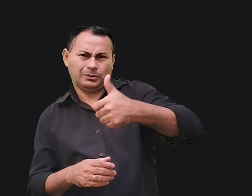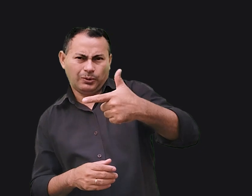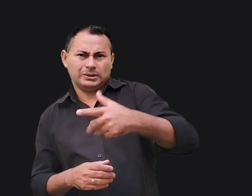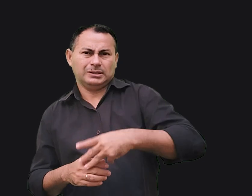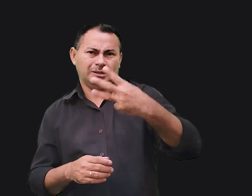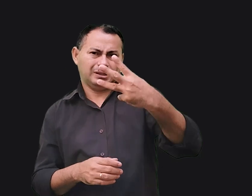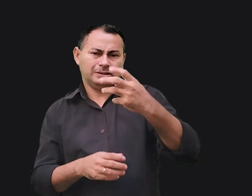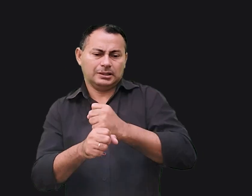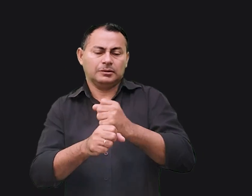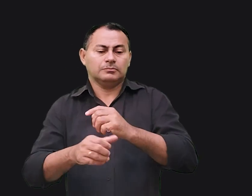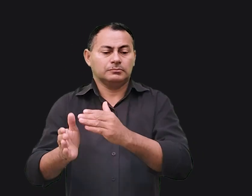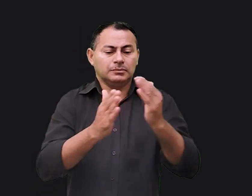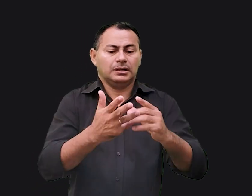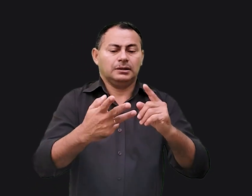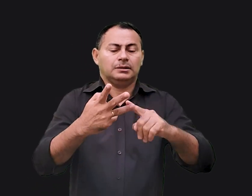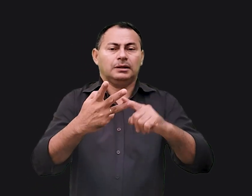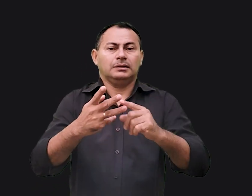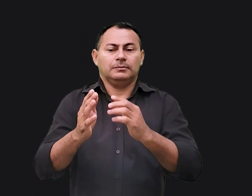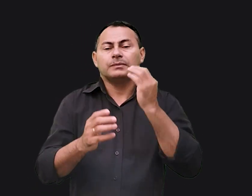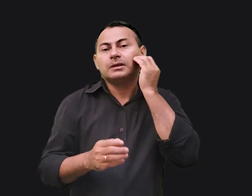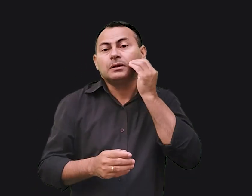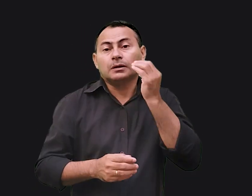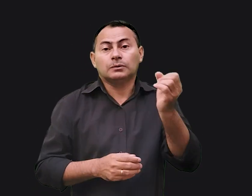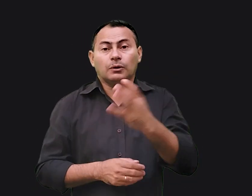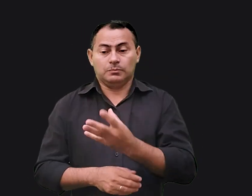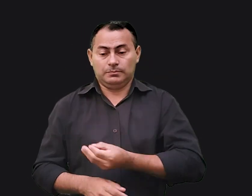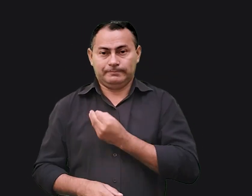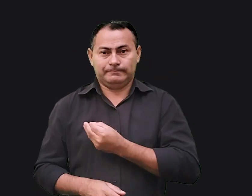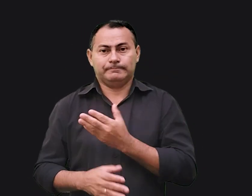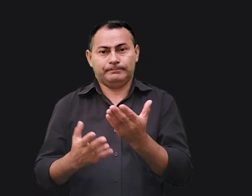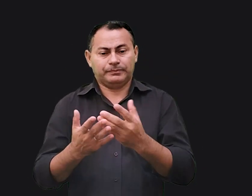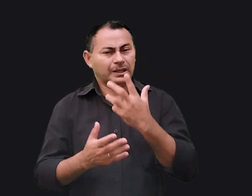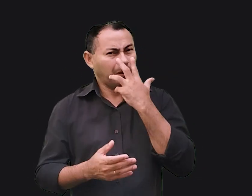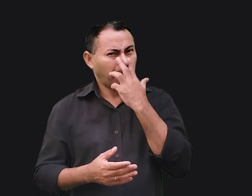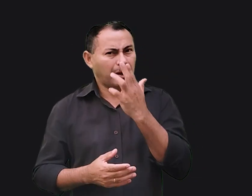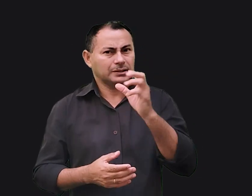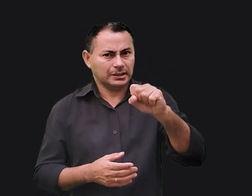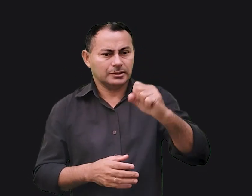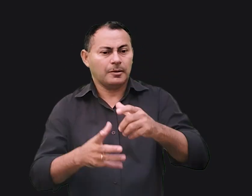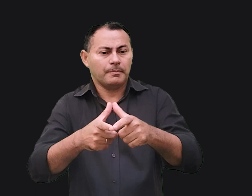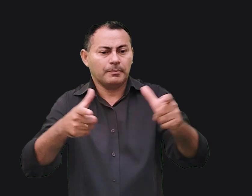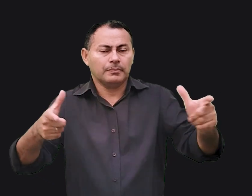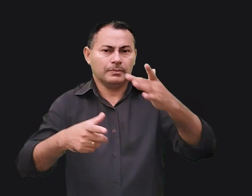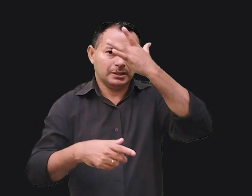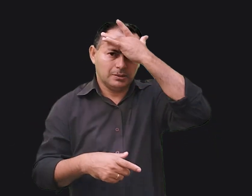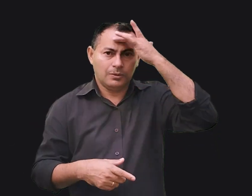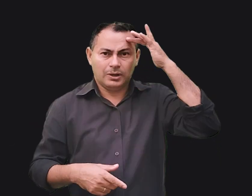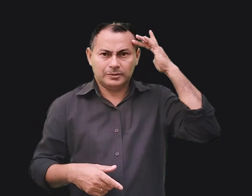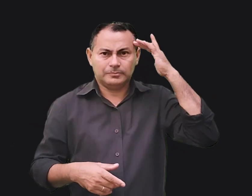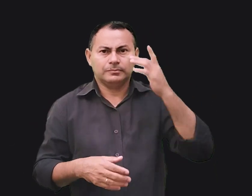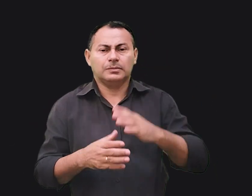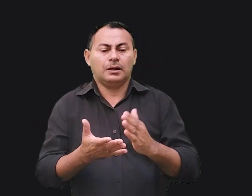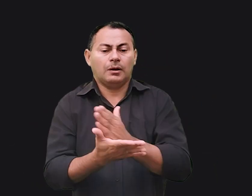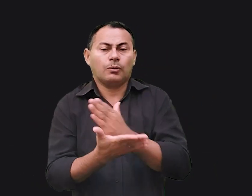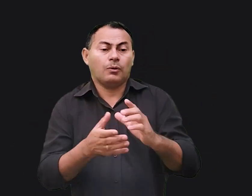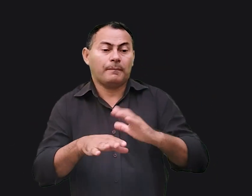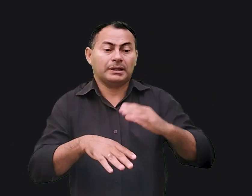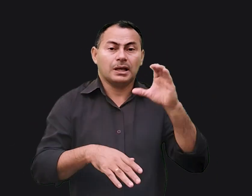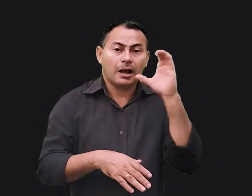para a terceira fase, a experiência do novo nascimento. E eu acho que é assim para a maioria das pessoas. Com algumas é mais rápido,